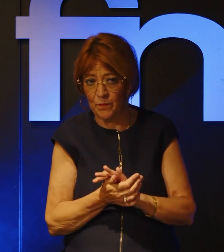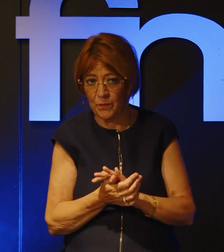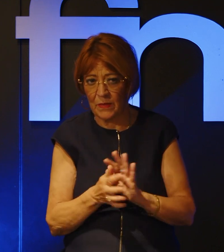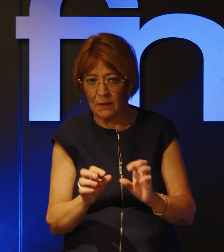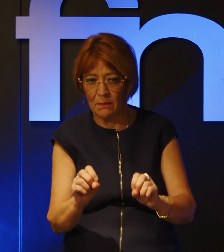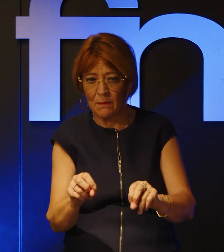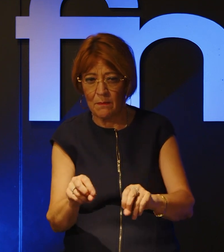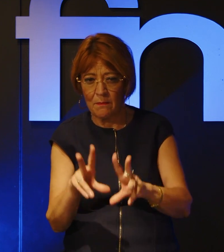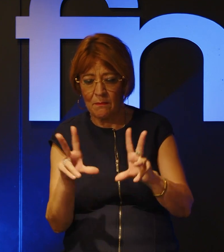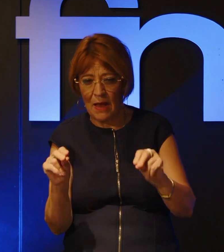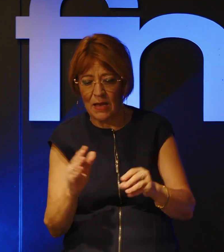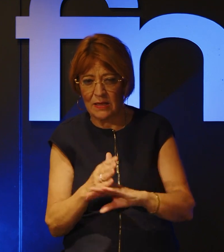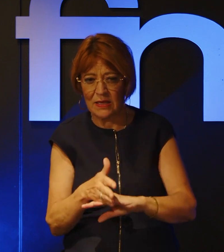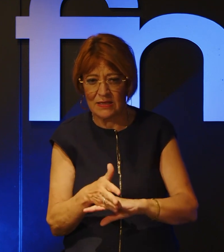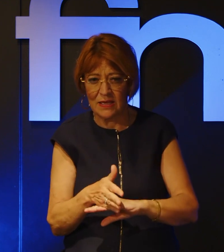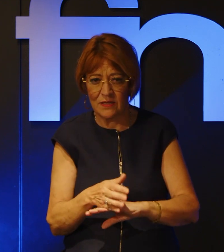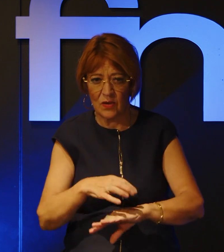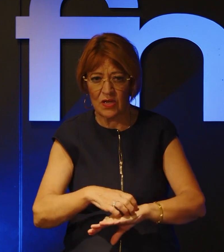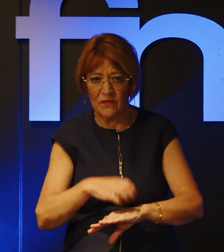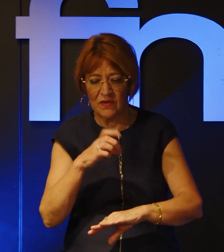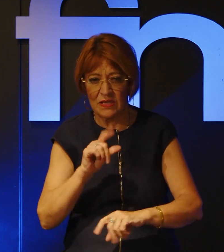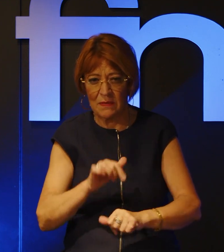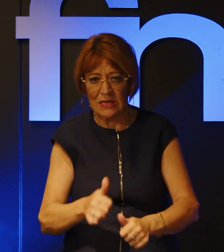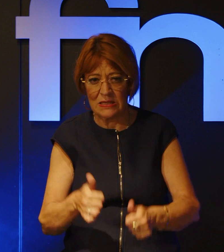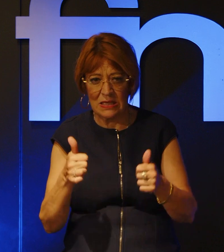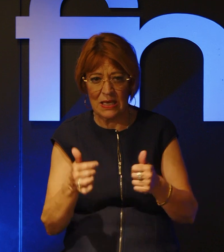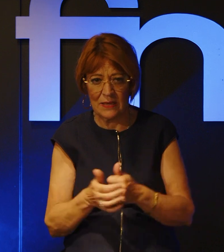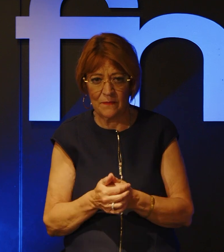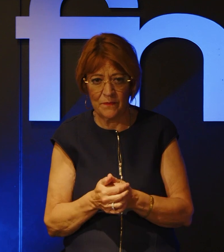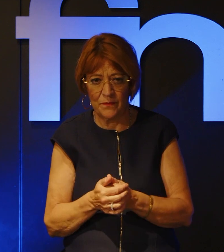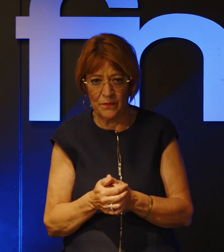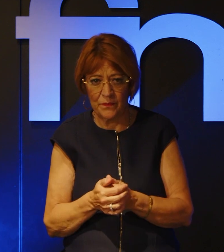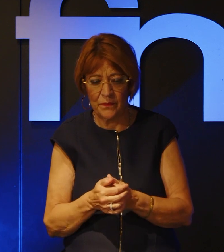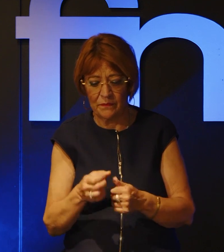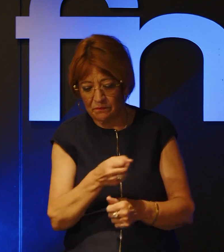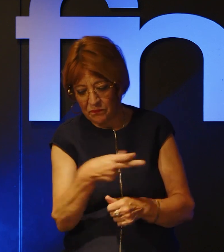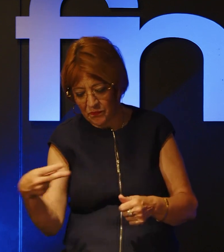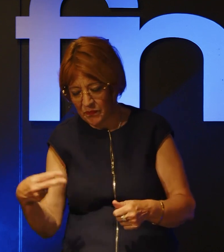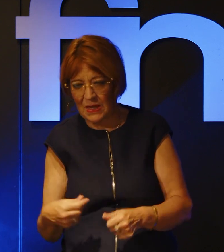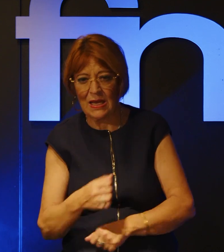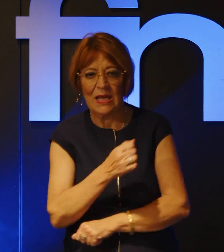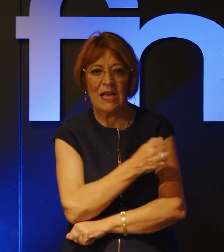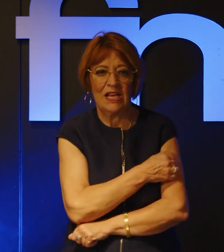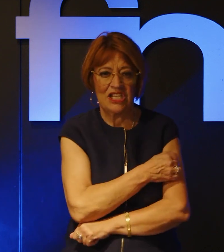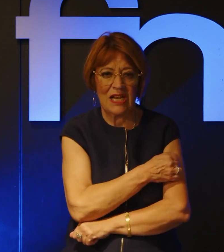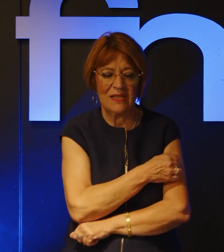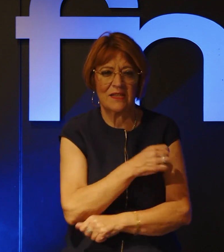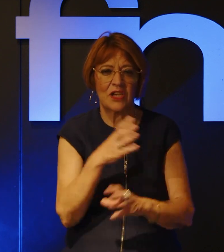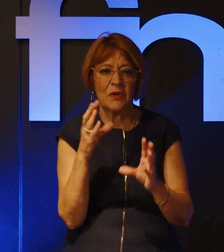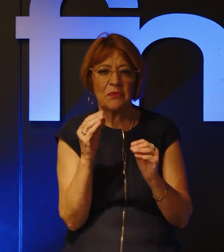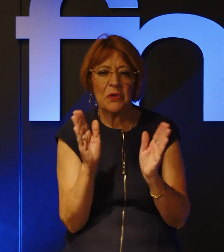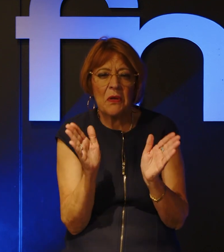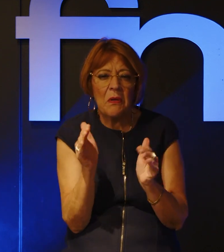perfeito de acesso ao Edifício e à cidade nota de rodapé as casas le eram muito